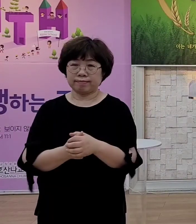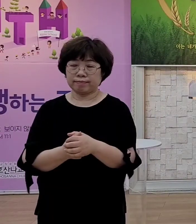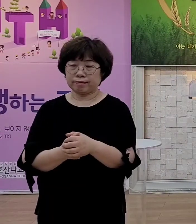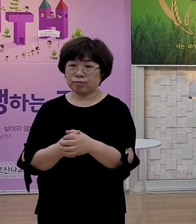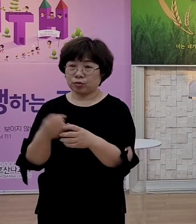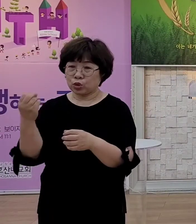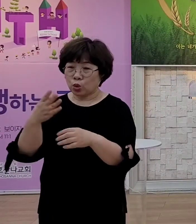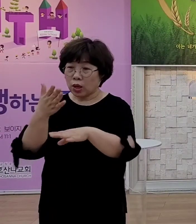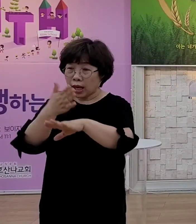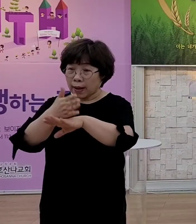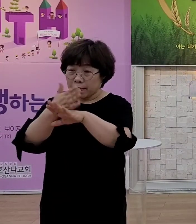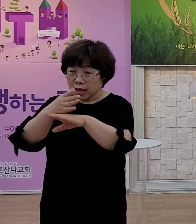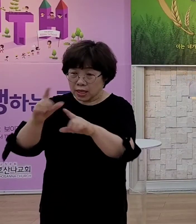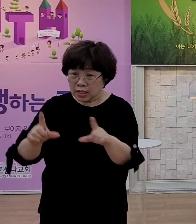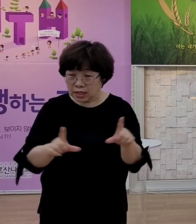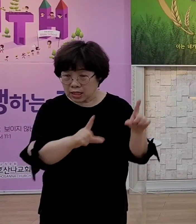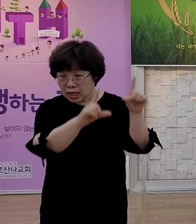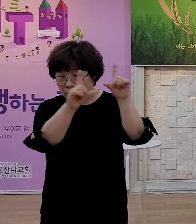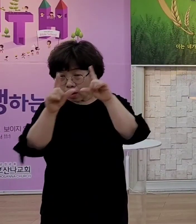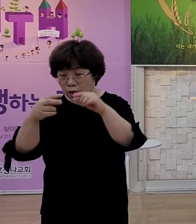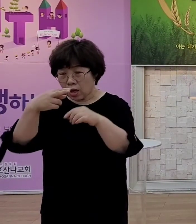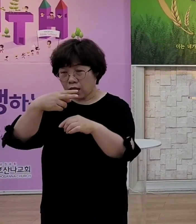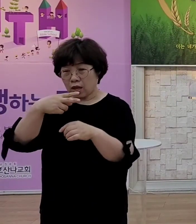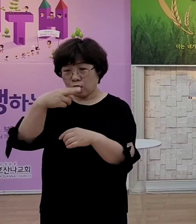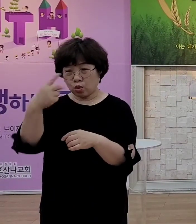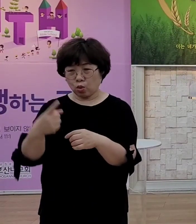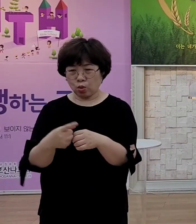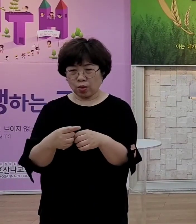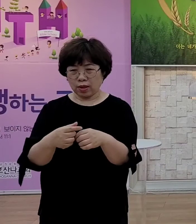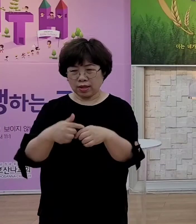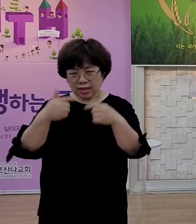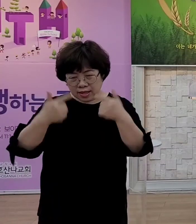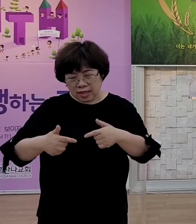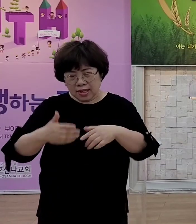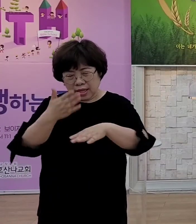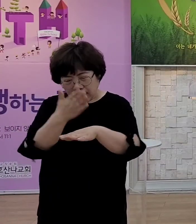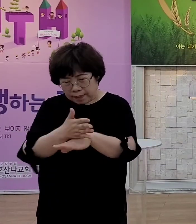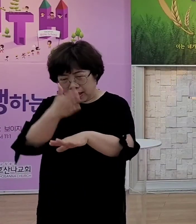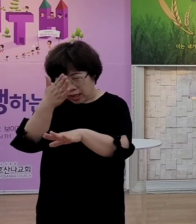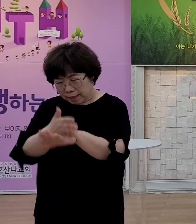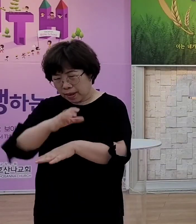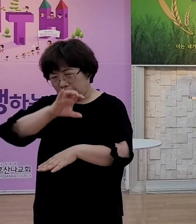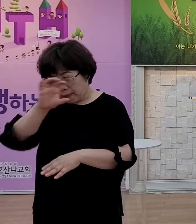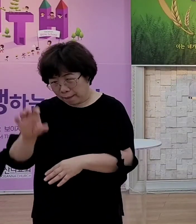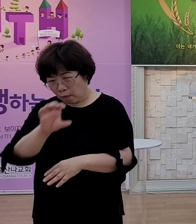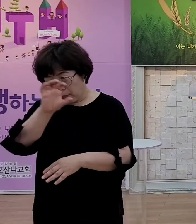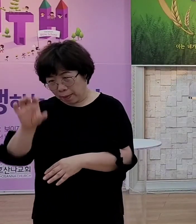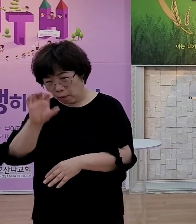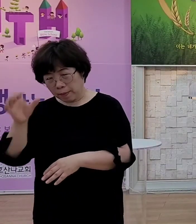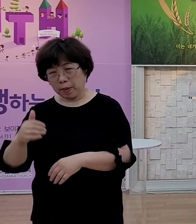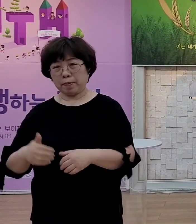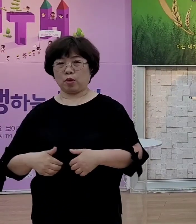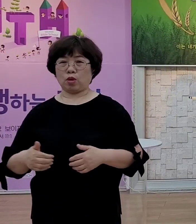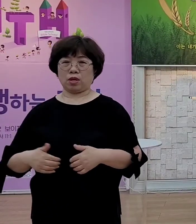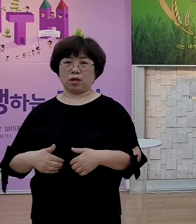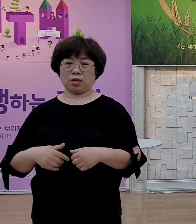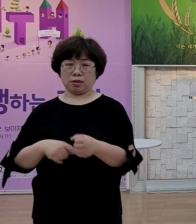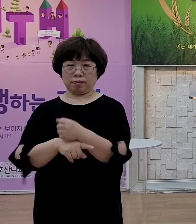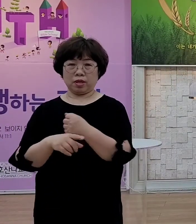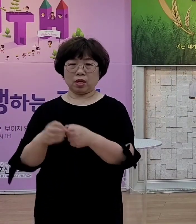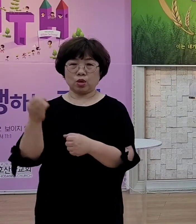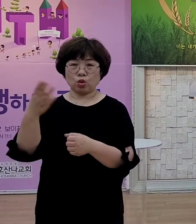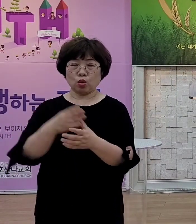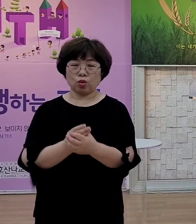이 감사의 생활도 늘 작은 것에서도 감사하는 이 생활도 지속돼야 한다. 그런가